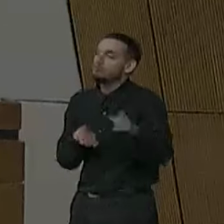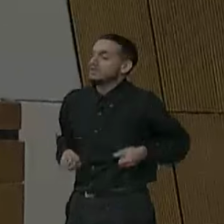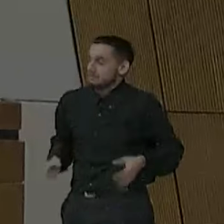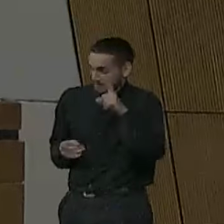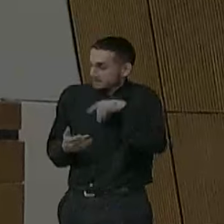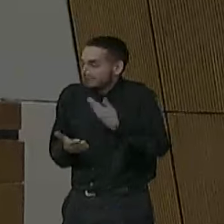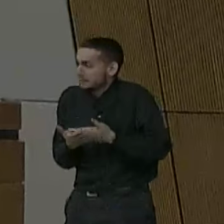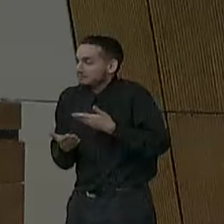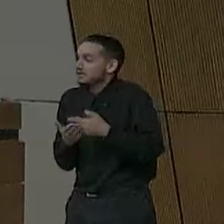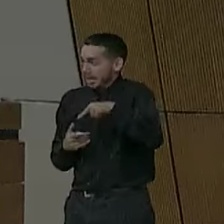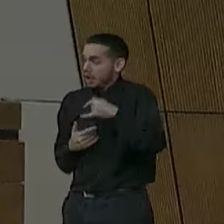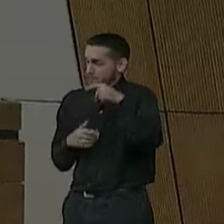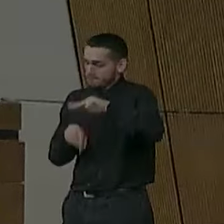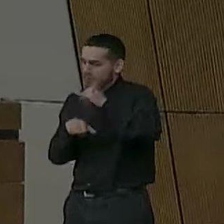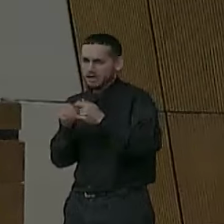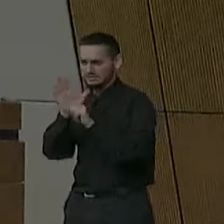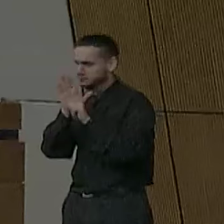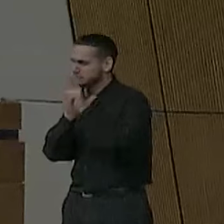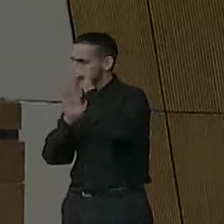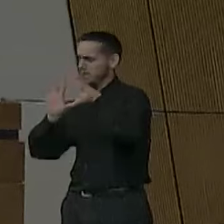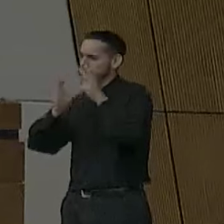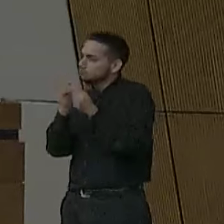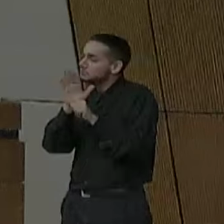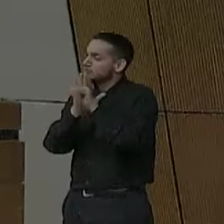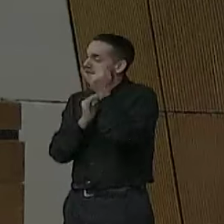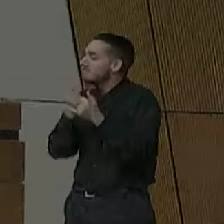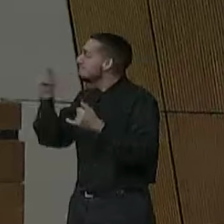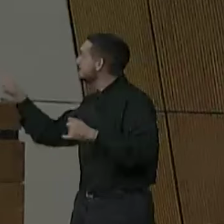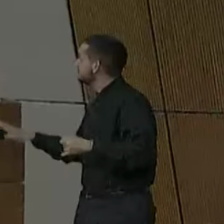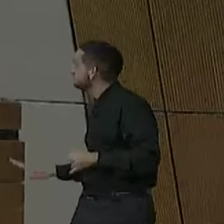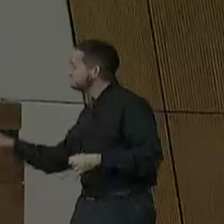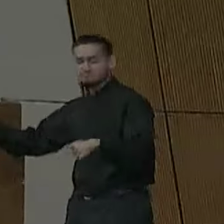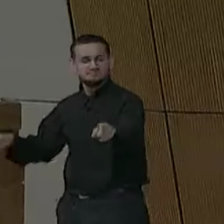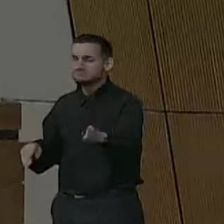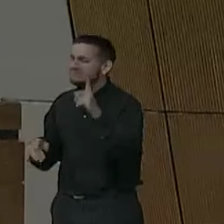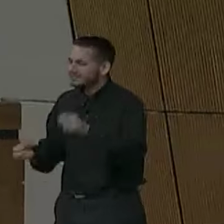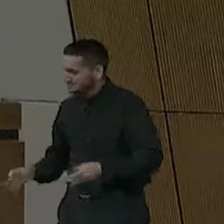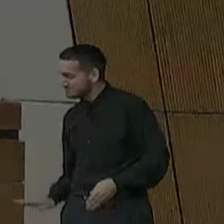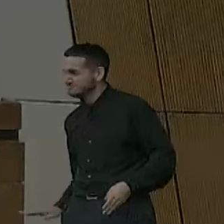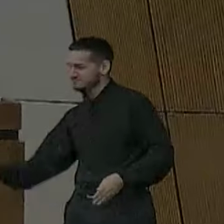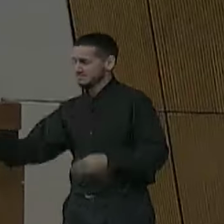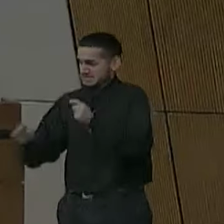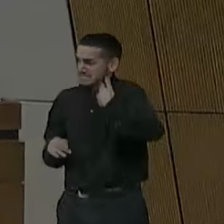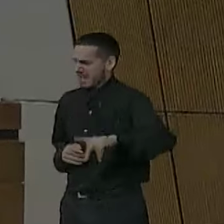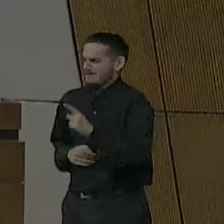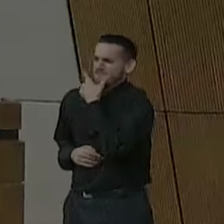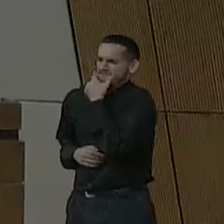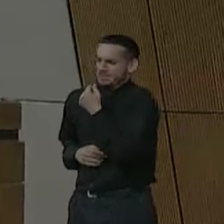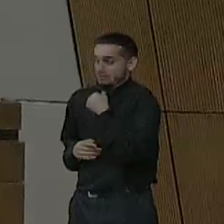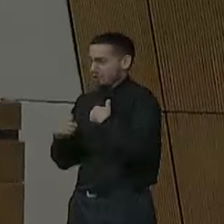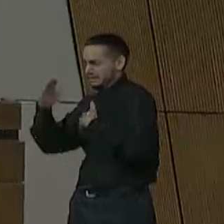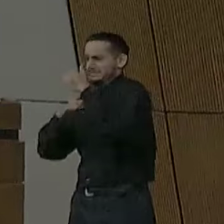de nuevas máquinas que tenemos a disposición, colocar una rampa ya no es tan complicado. Ya no implica hacer una construcción